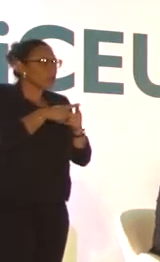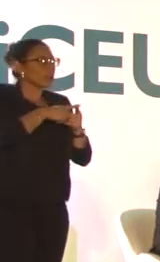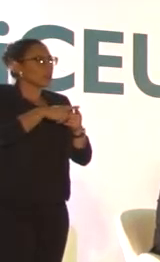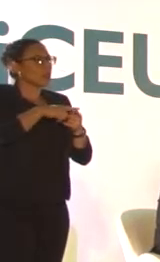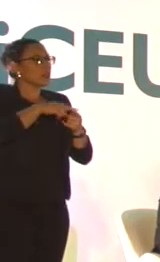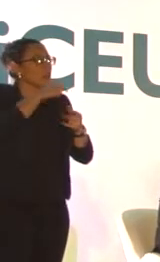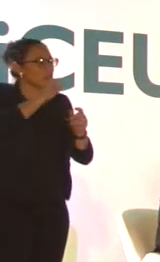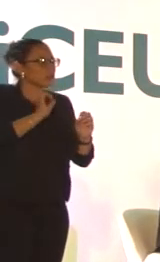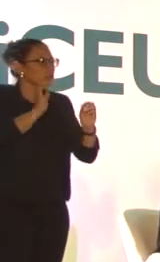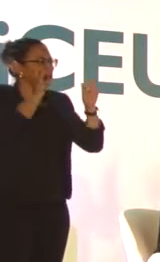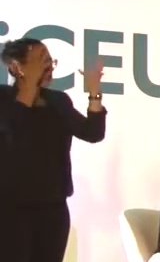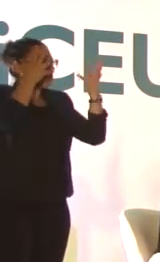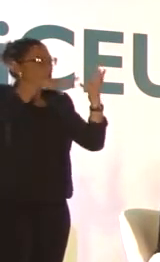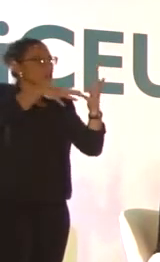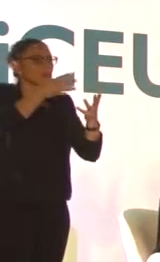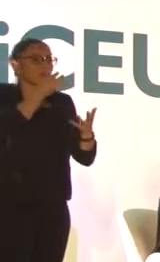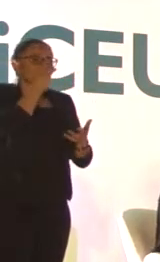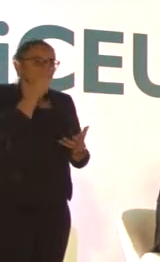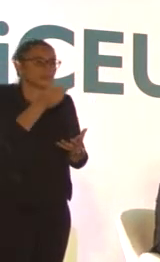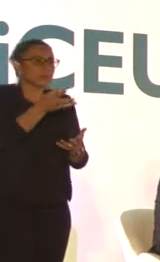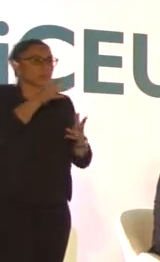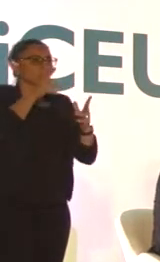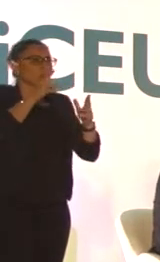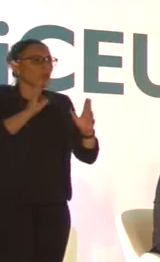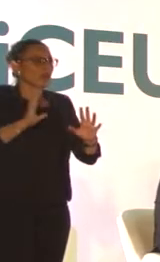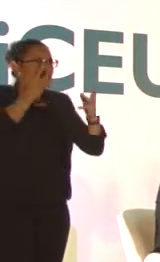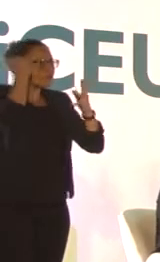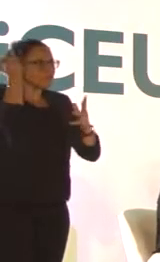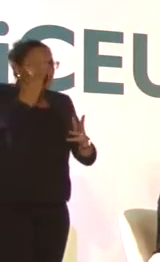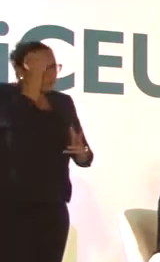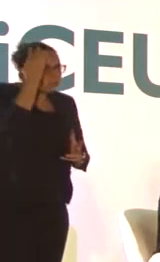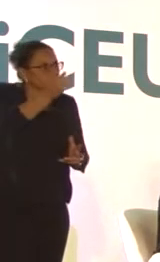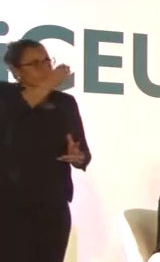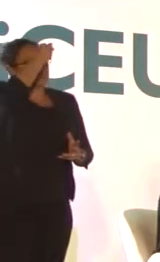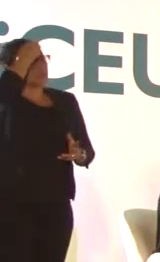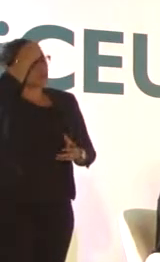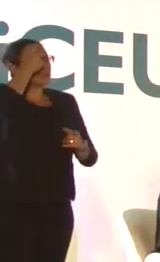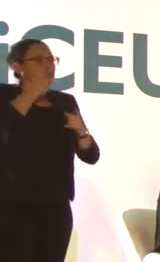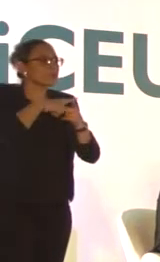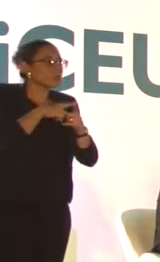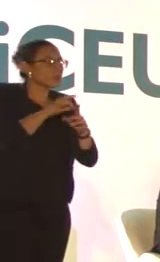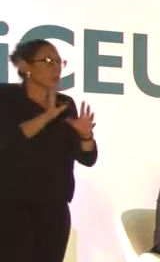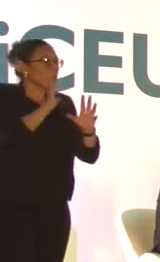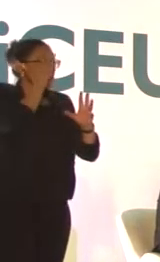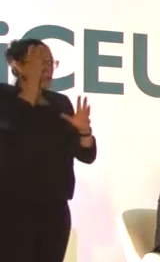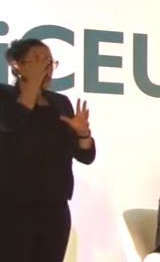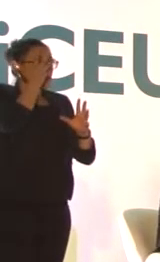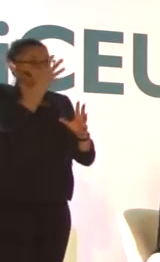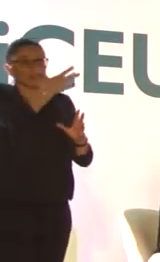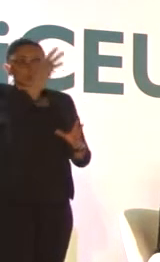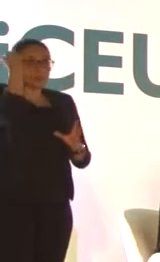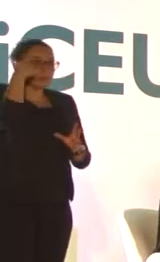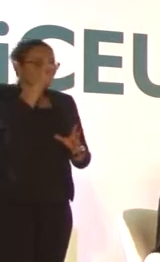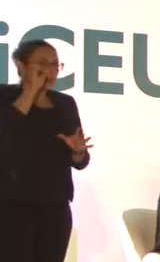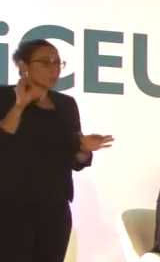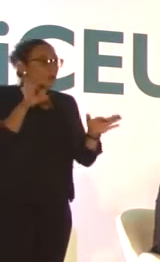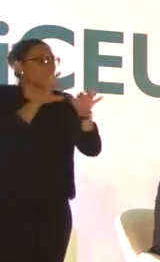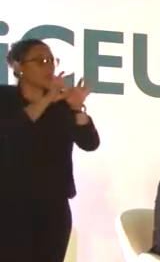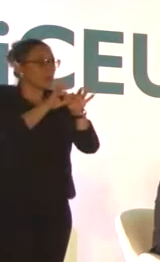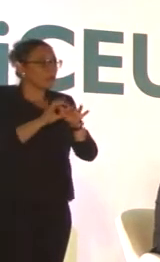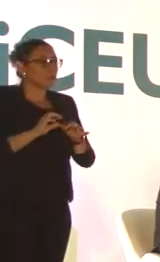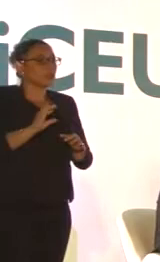realização do princípio constitucional da colaboração entre entes federativos. A União com a CAPES,